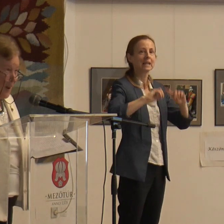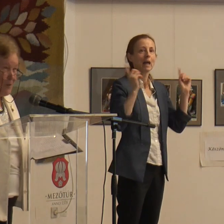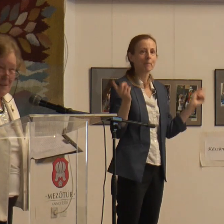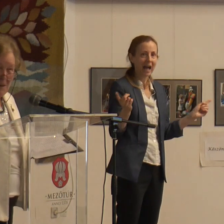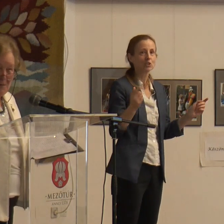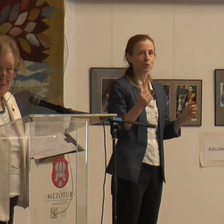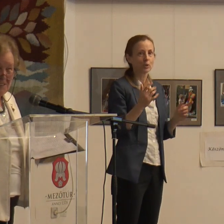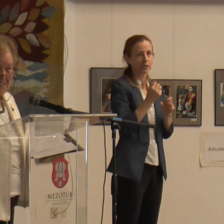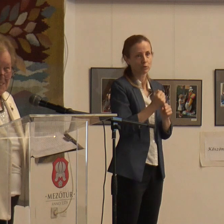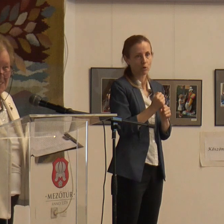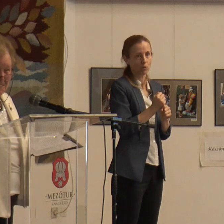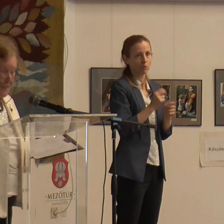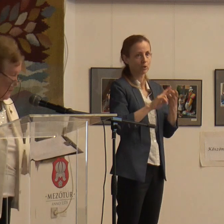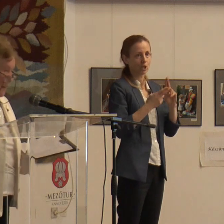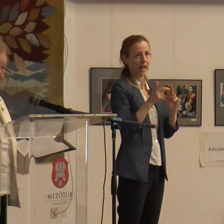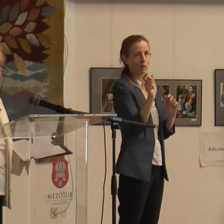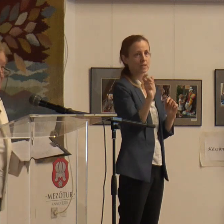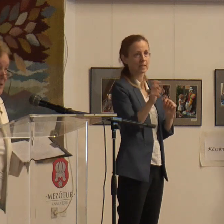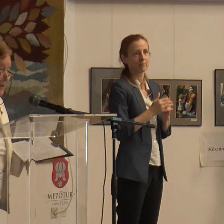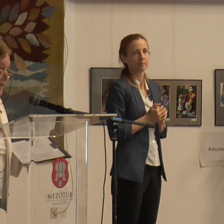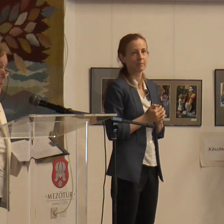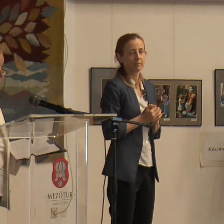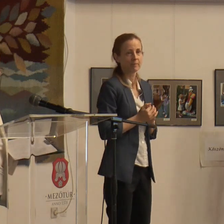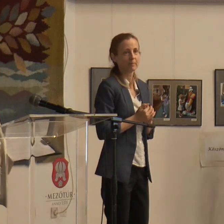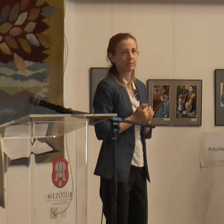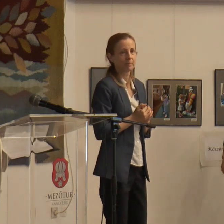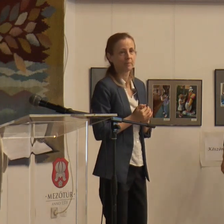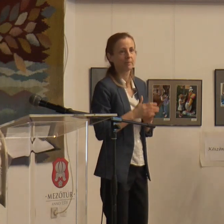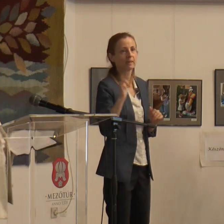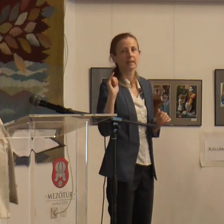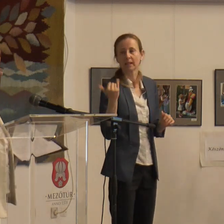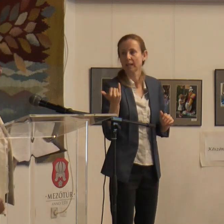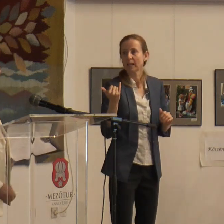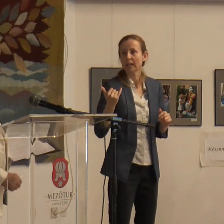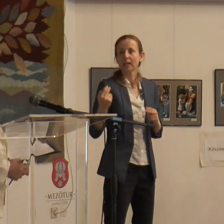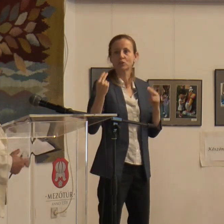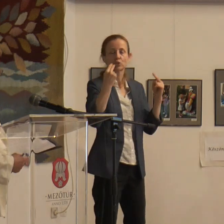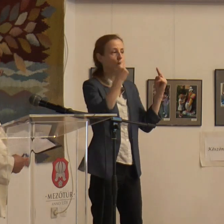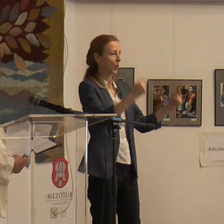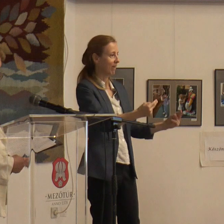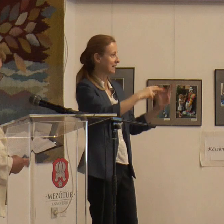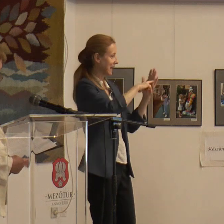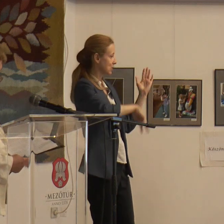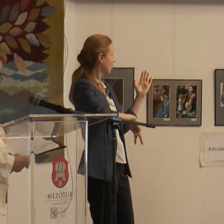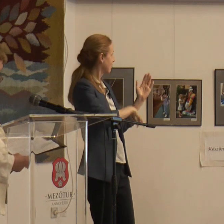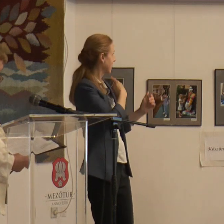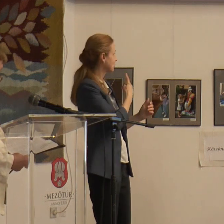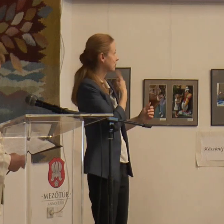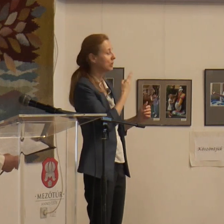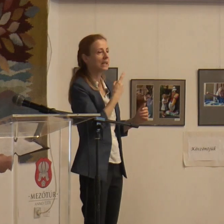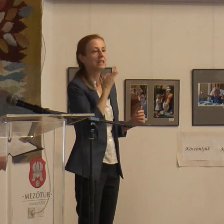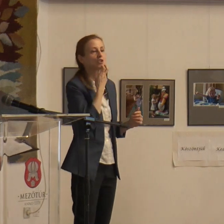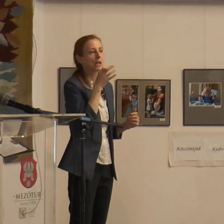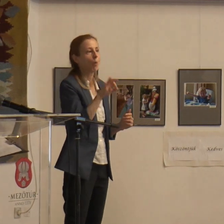fogunk találkozni velük. Köszönjük. Köszönjük szépen. És akkor következő versmondó